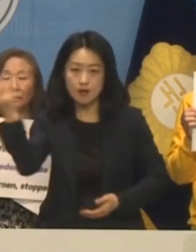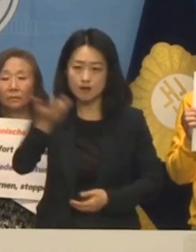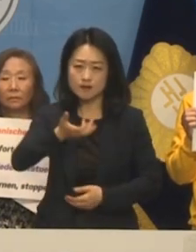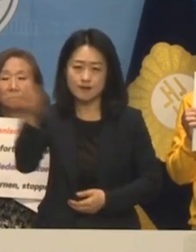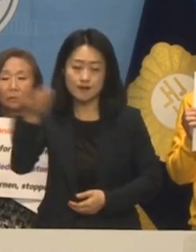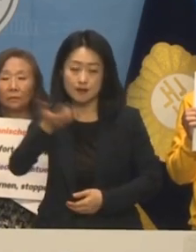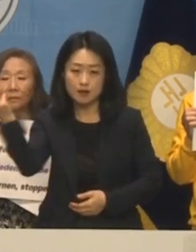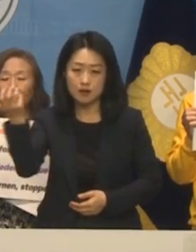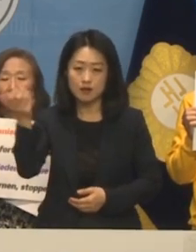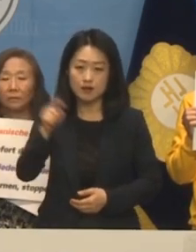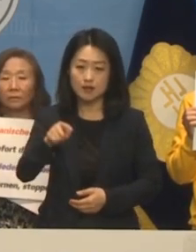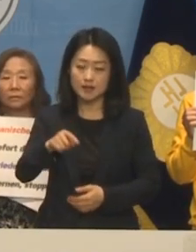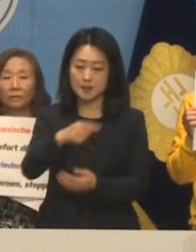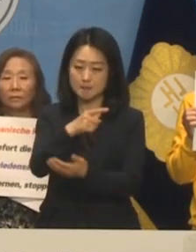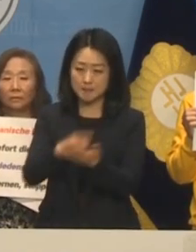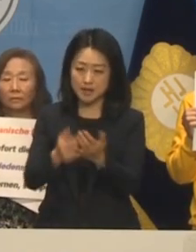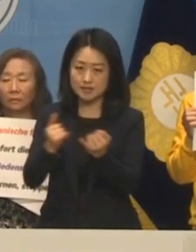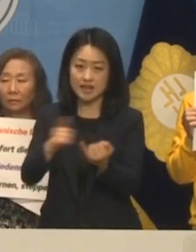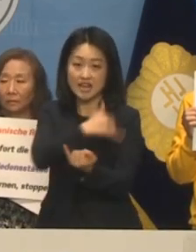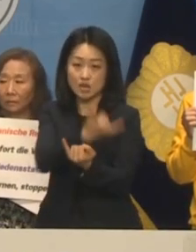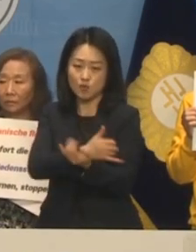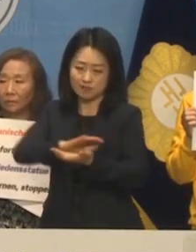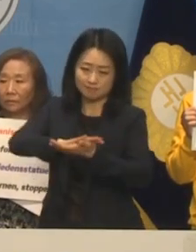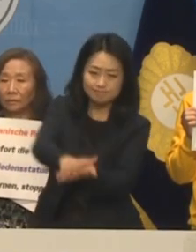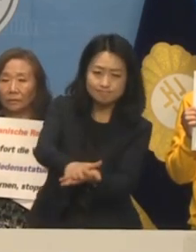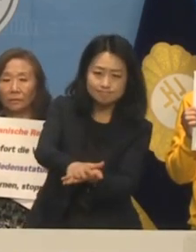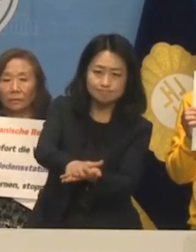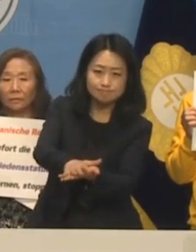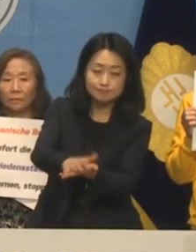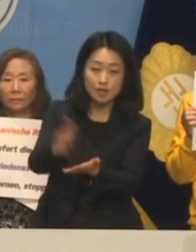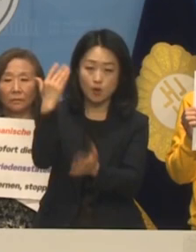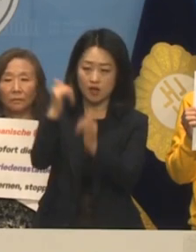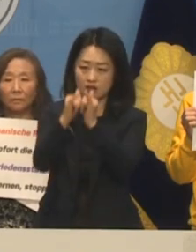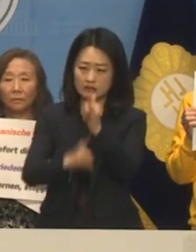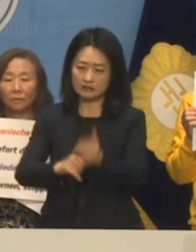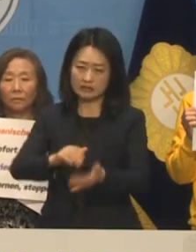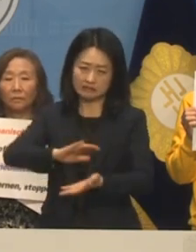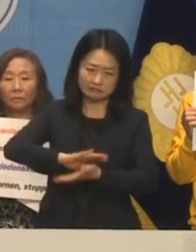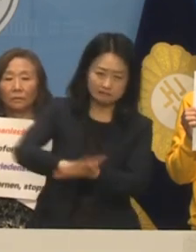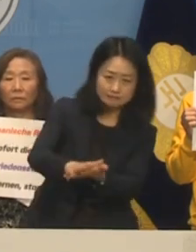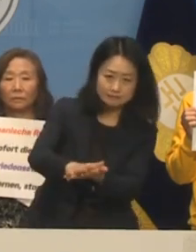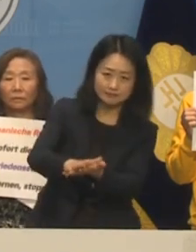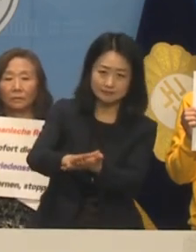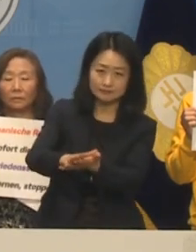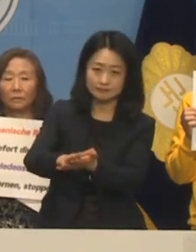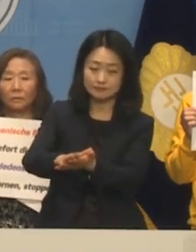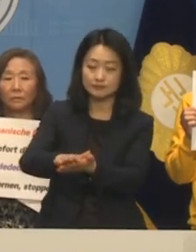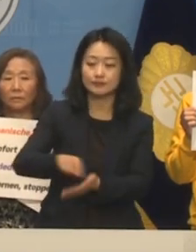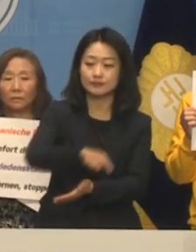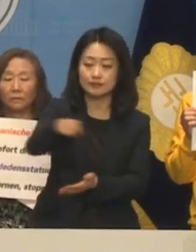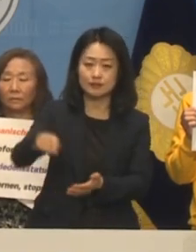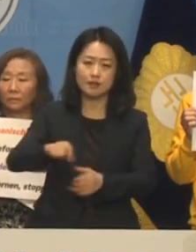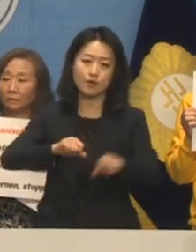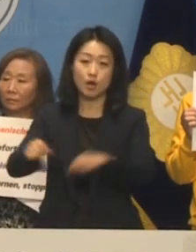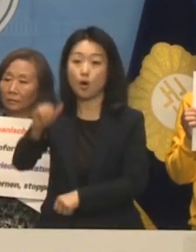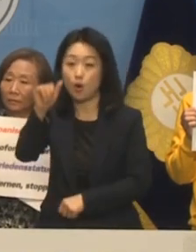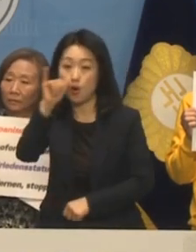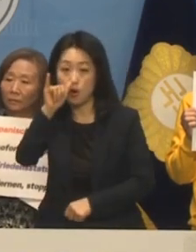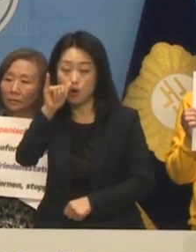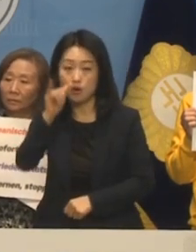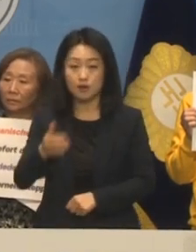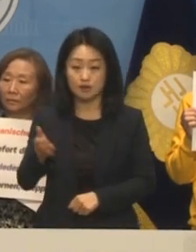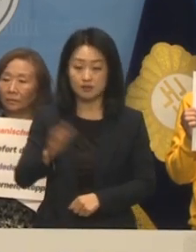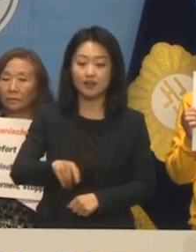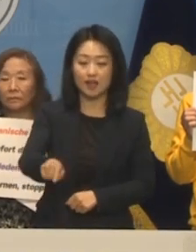그 피해자들의 인권을 탄압하고 과거 역사를 지우고 부정하는 일에 나서고 있음에도 불구하고